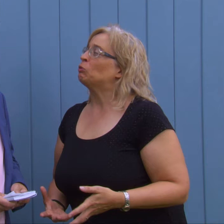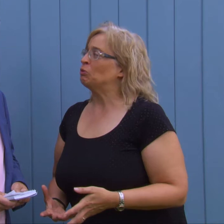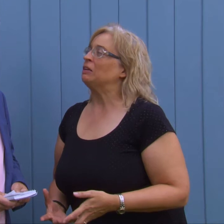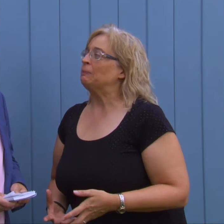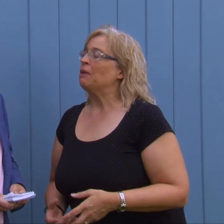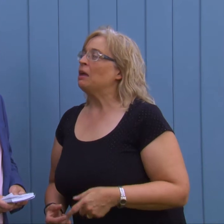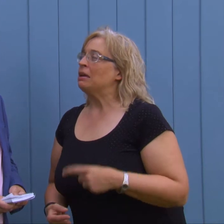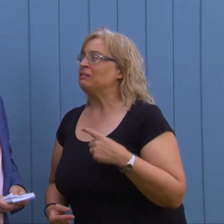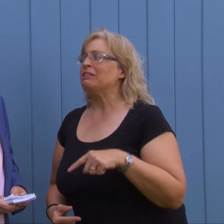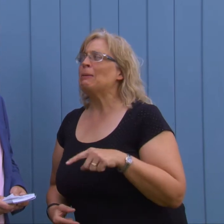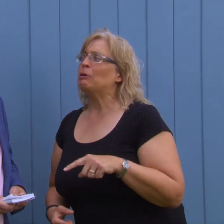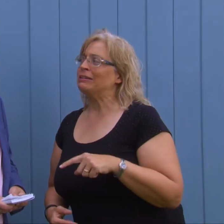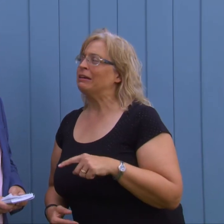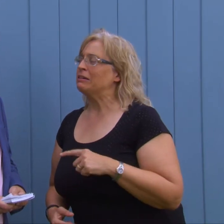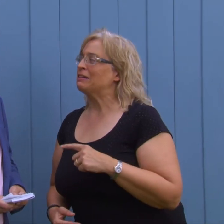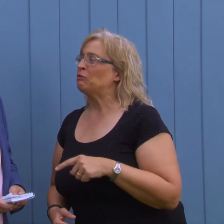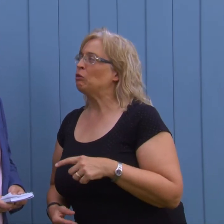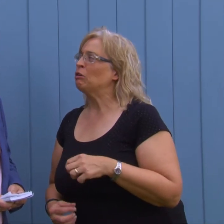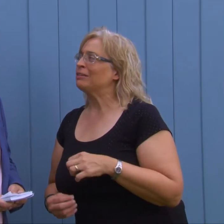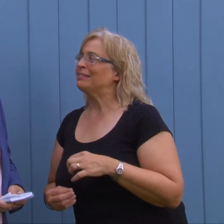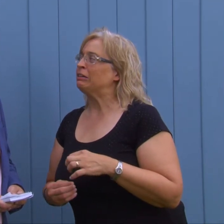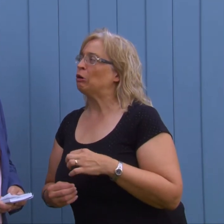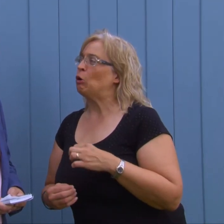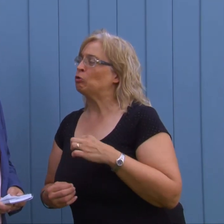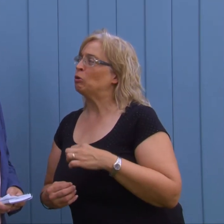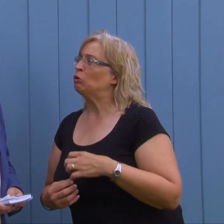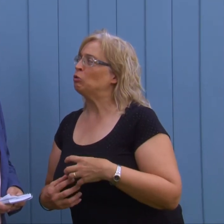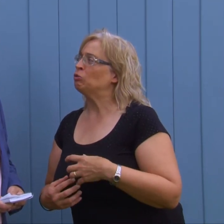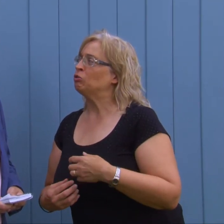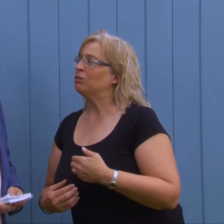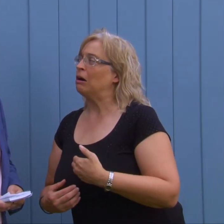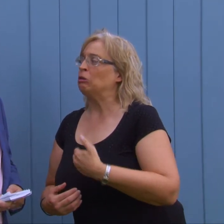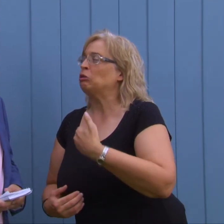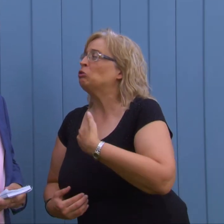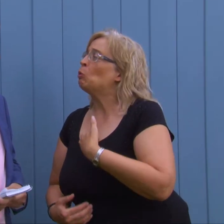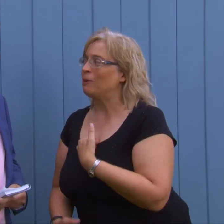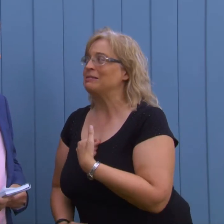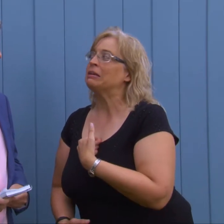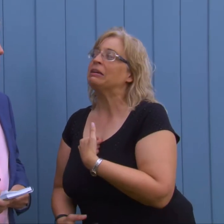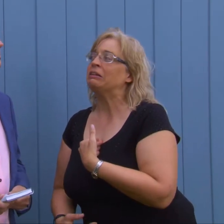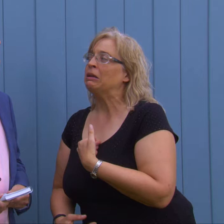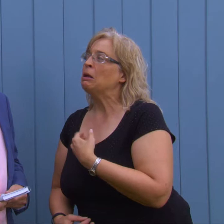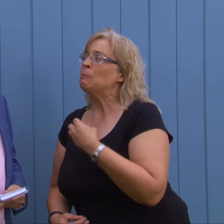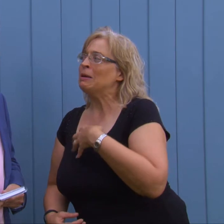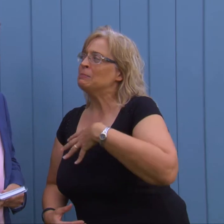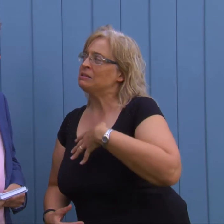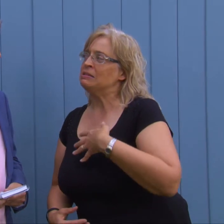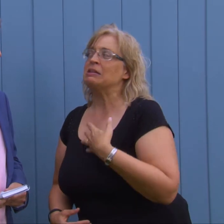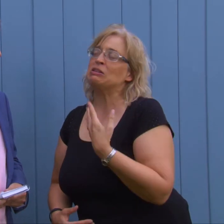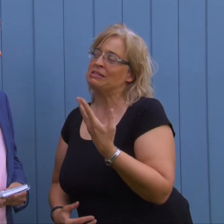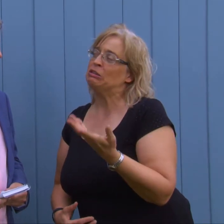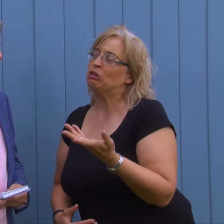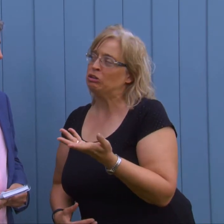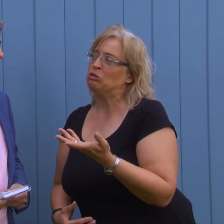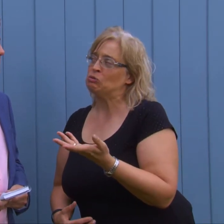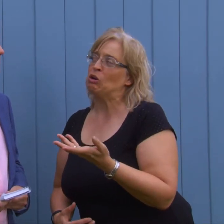prononcer. Et ce qui est important à savoir, c'est qu'on se prononce en notre nom personnel. Même si c'est le synode qui nous